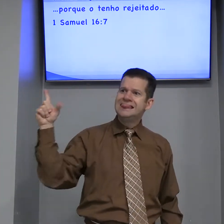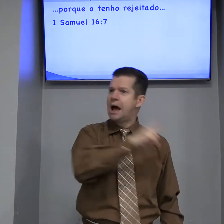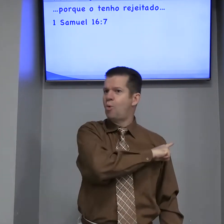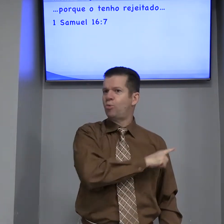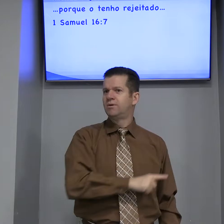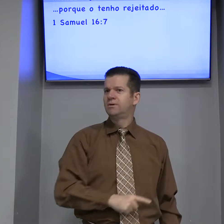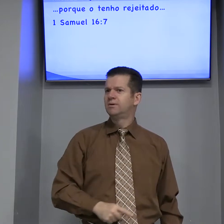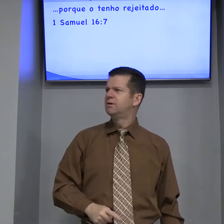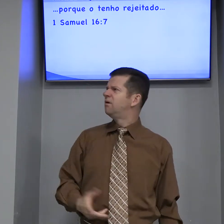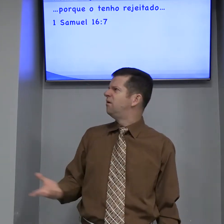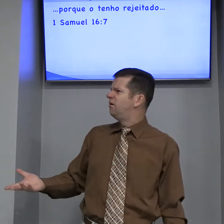não.